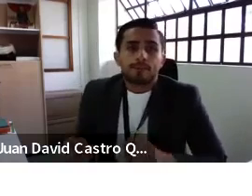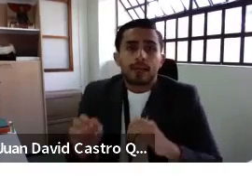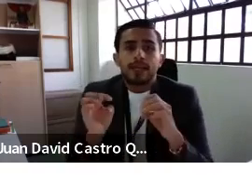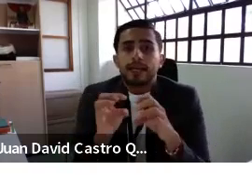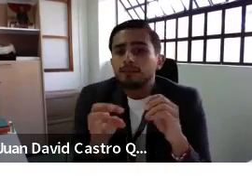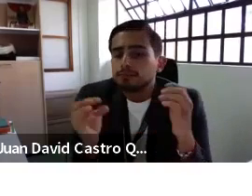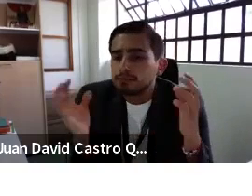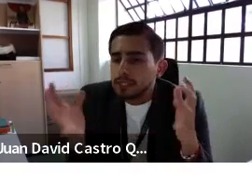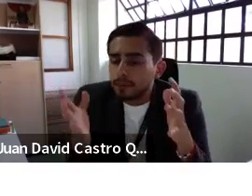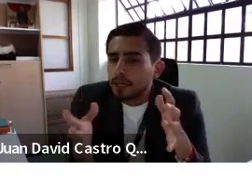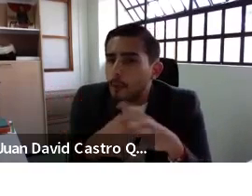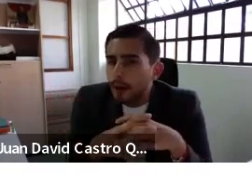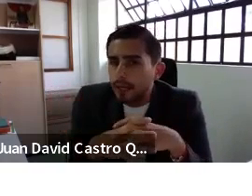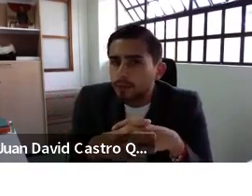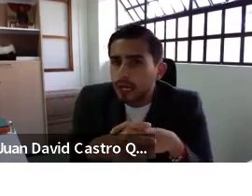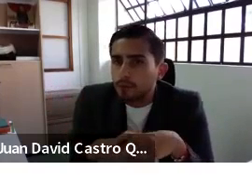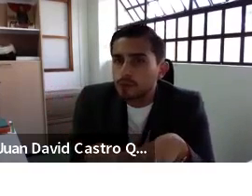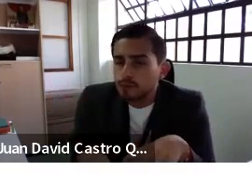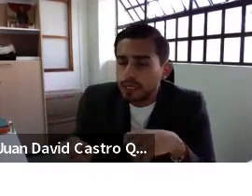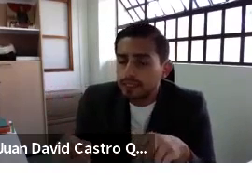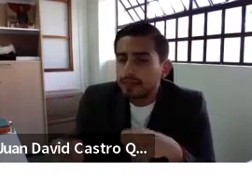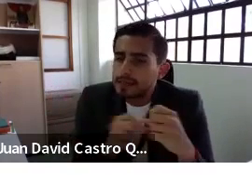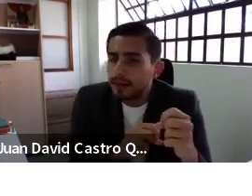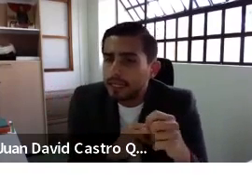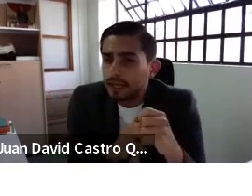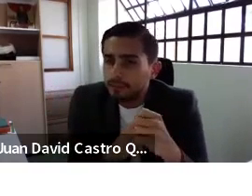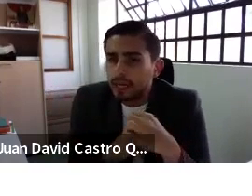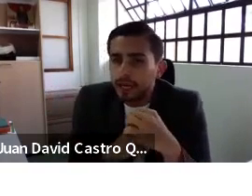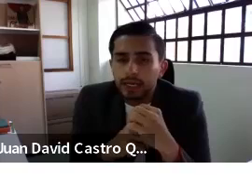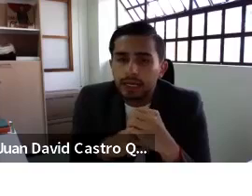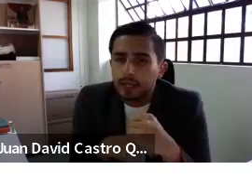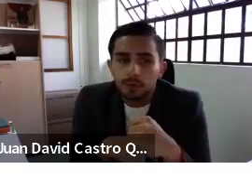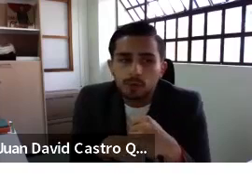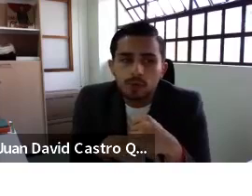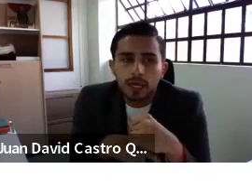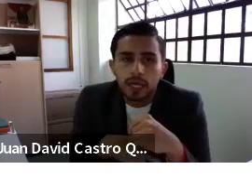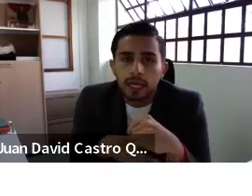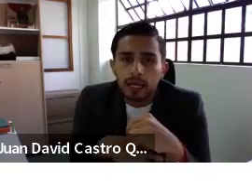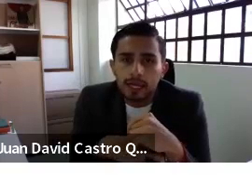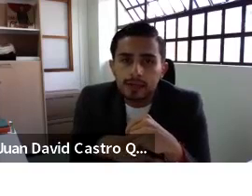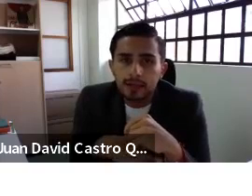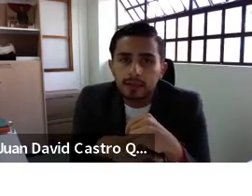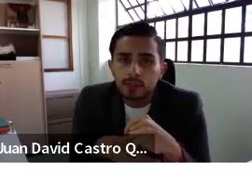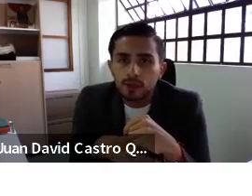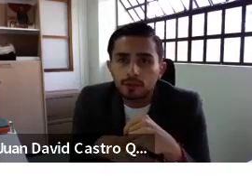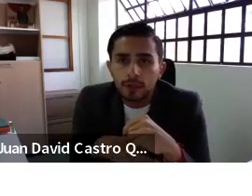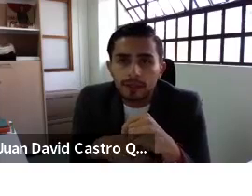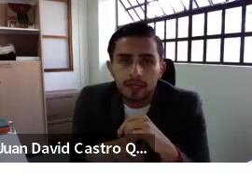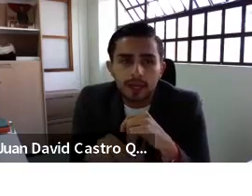Y aquí simplemente como para que lo tengamos presente en esa maleta viajera que tenemos, las dimensiones fundamentales de la